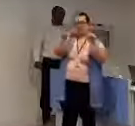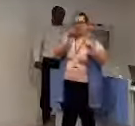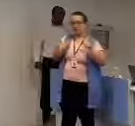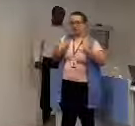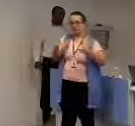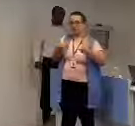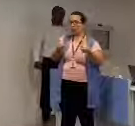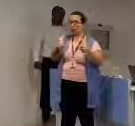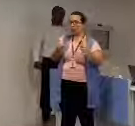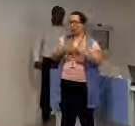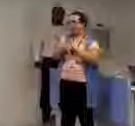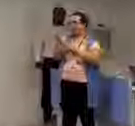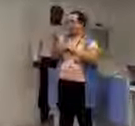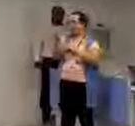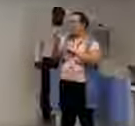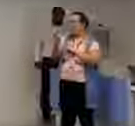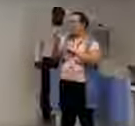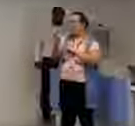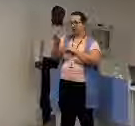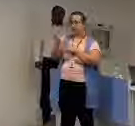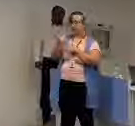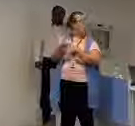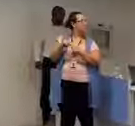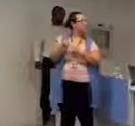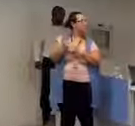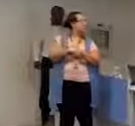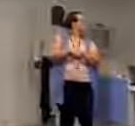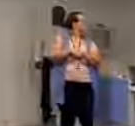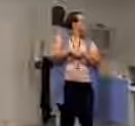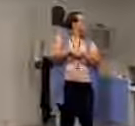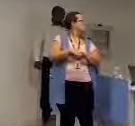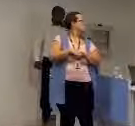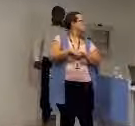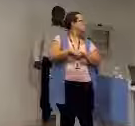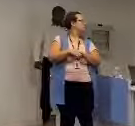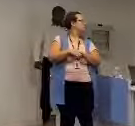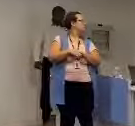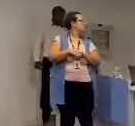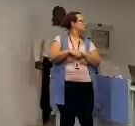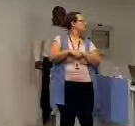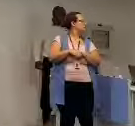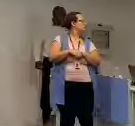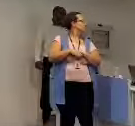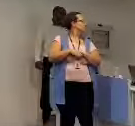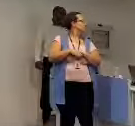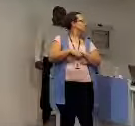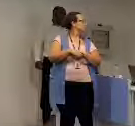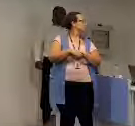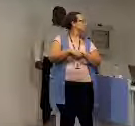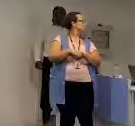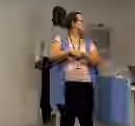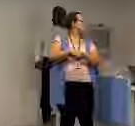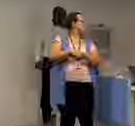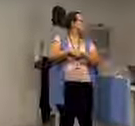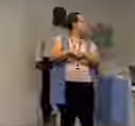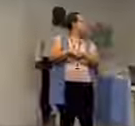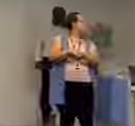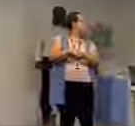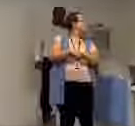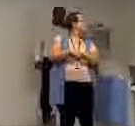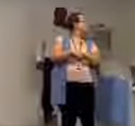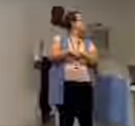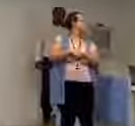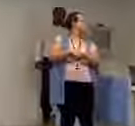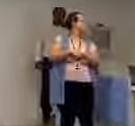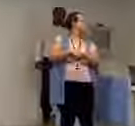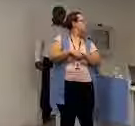controle de automação, ele vai carregar um, vai descarregar o outro, tá certo? Vai pôr do lado dos prontos, vai pegar do lado dos a